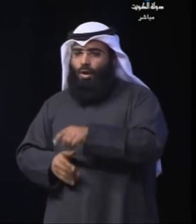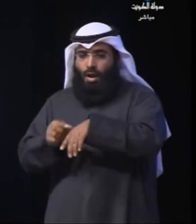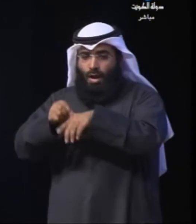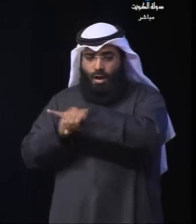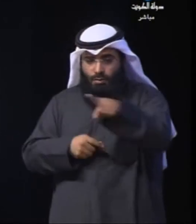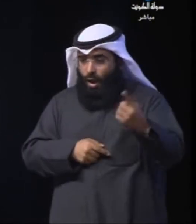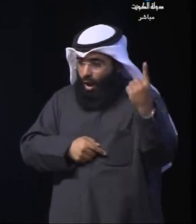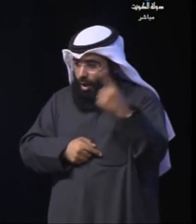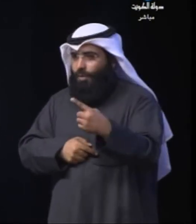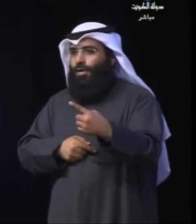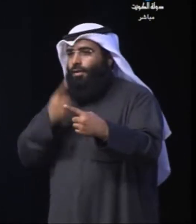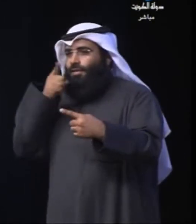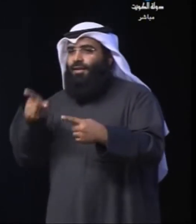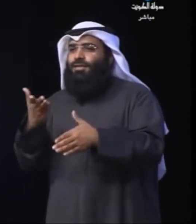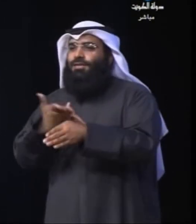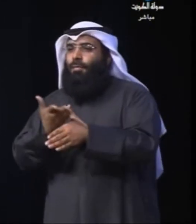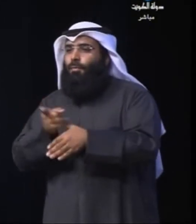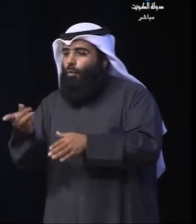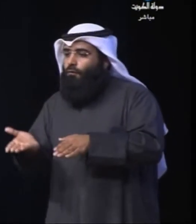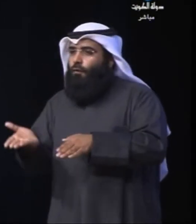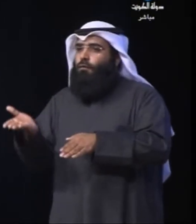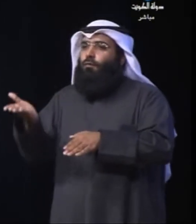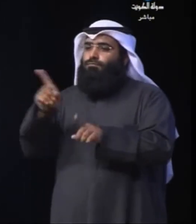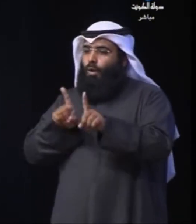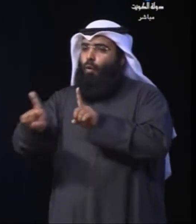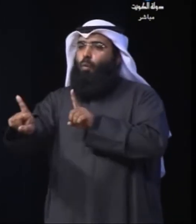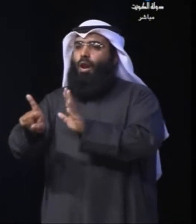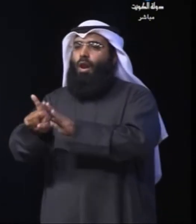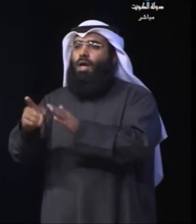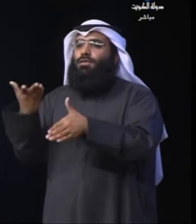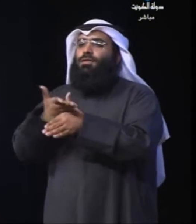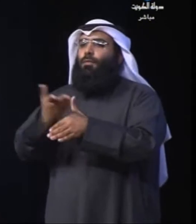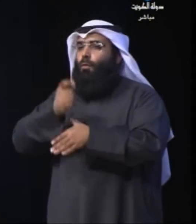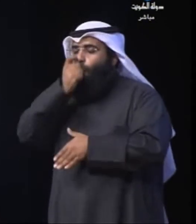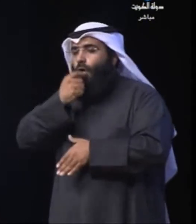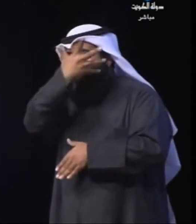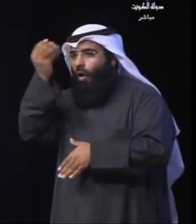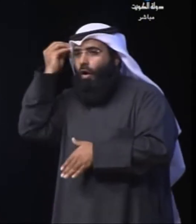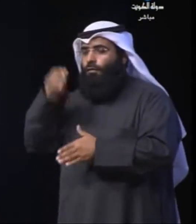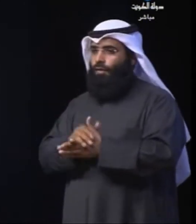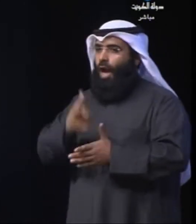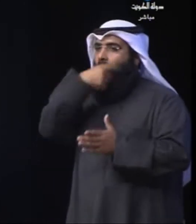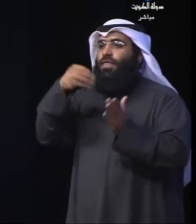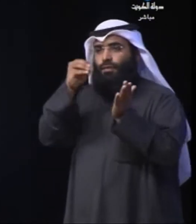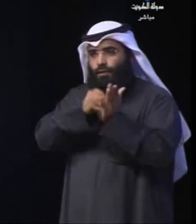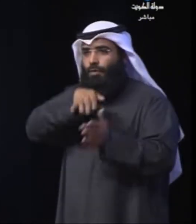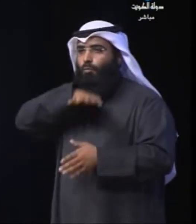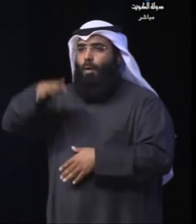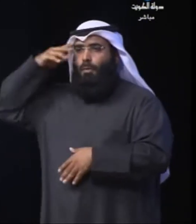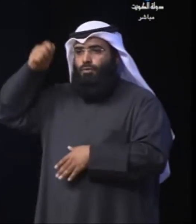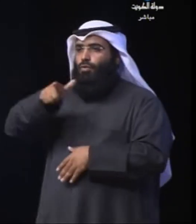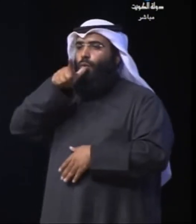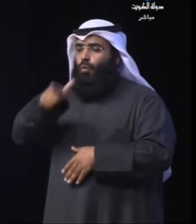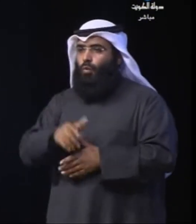أن يجلوا أمرهم ويقدموهم على غيرهم، فقال صلى الله عليه وسلم في الحديث الصحيح: